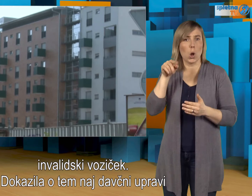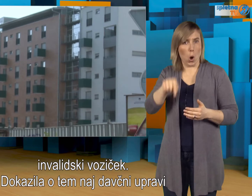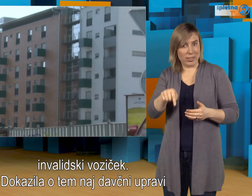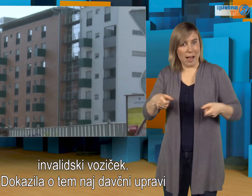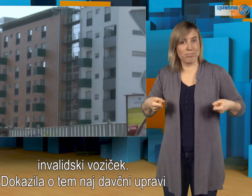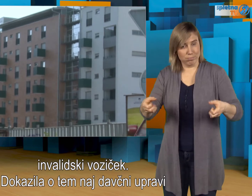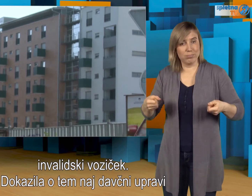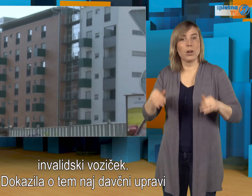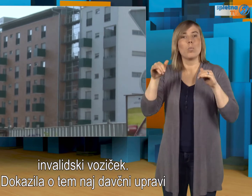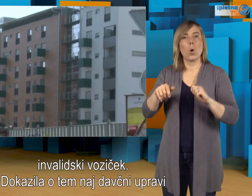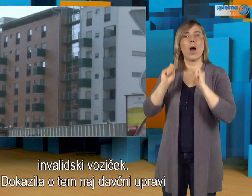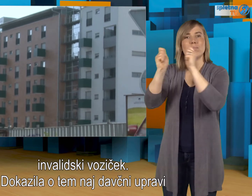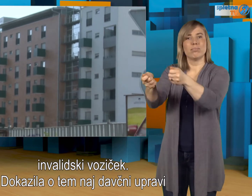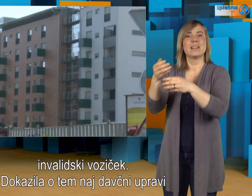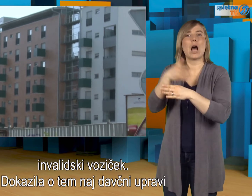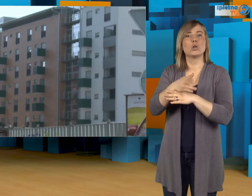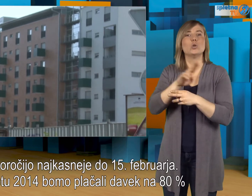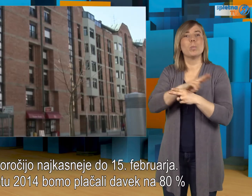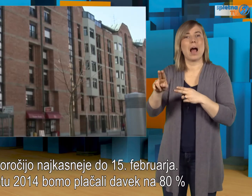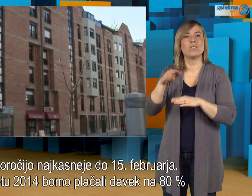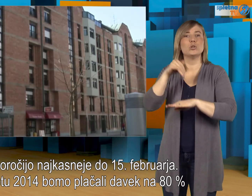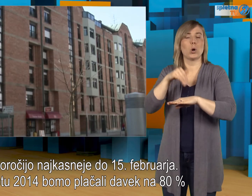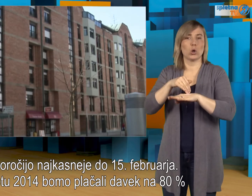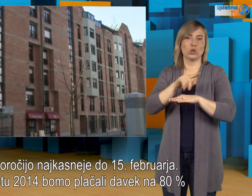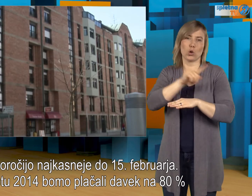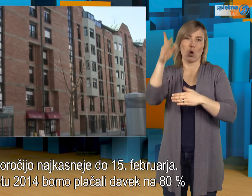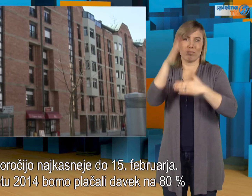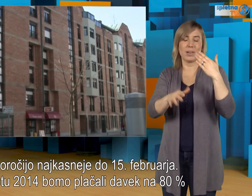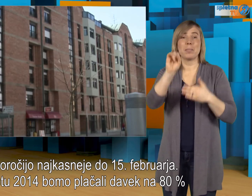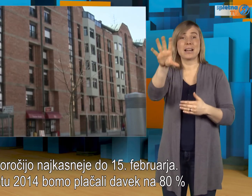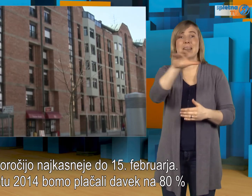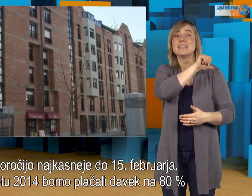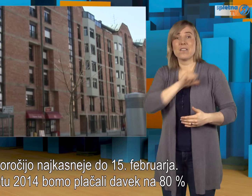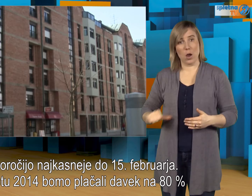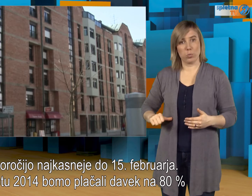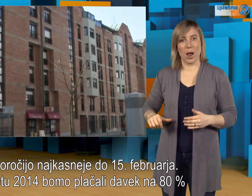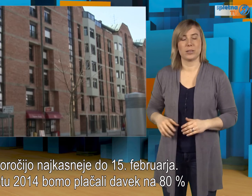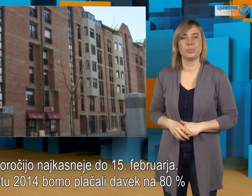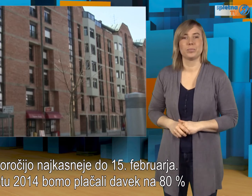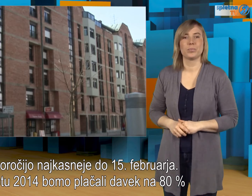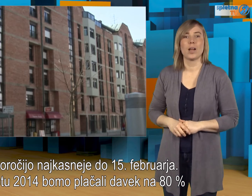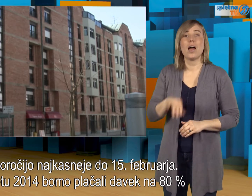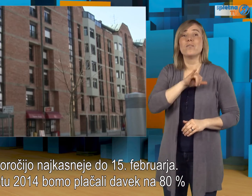Dokazila o tem naj davčni upravi sporočijo najkasneje do 15. februarja. V